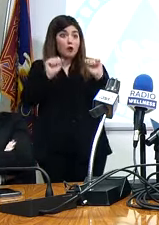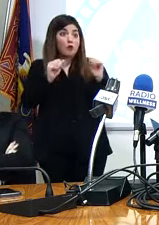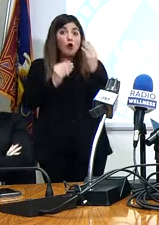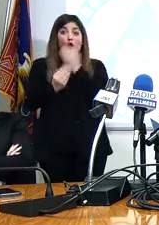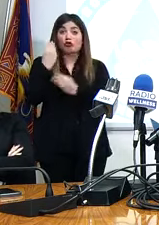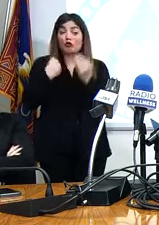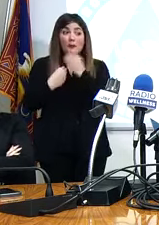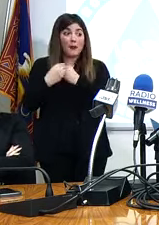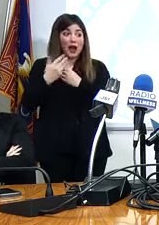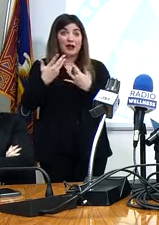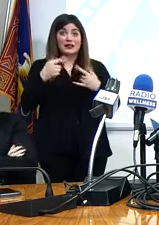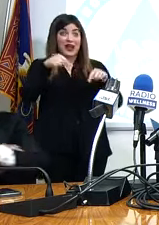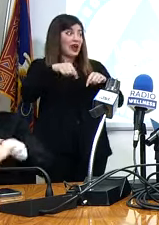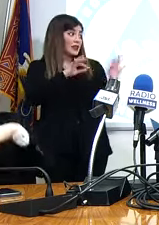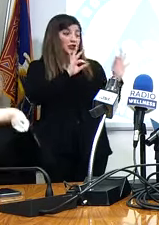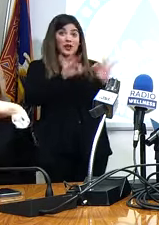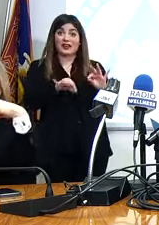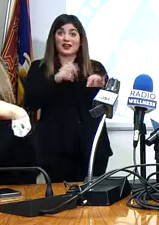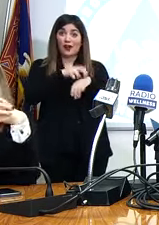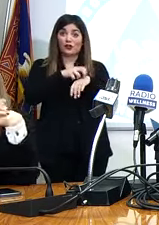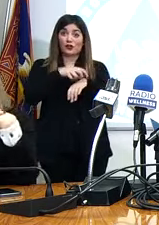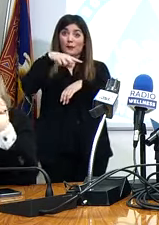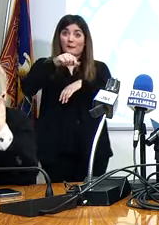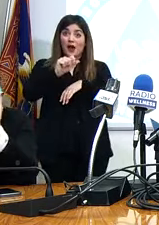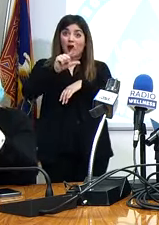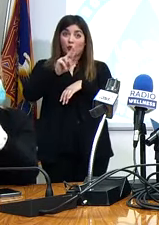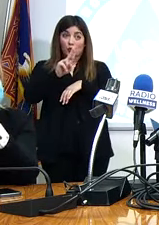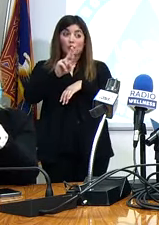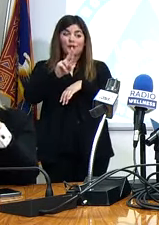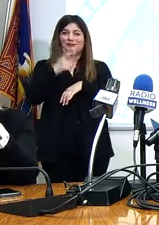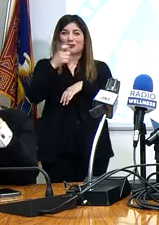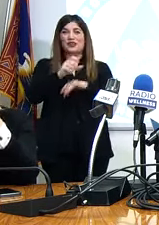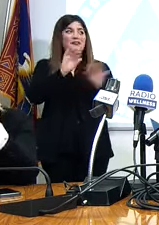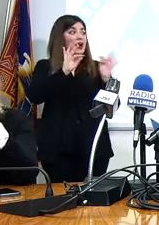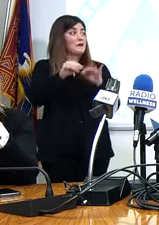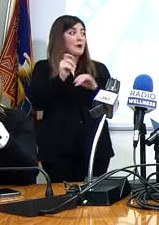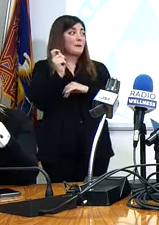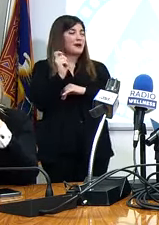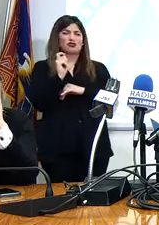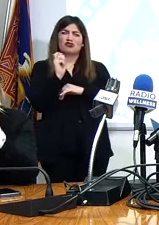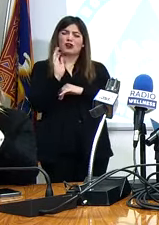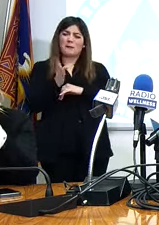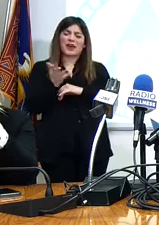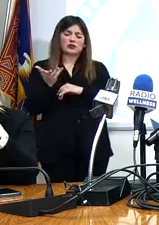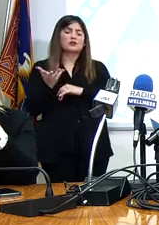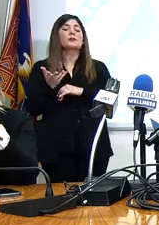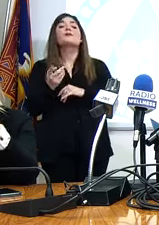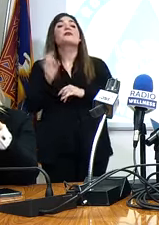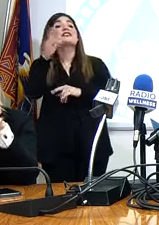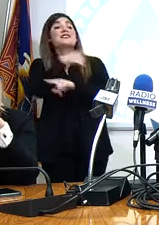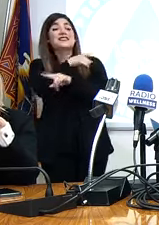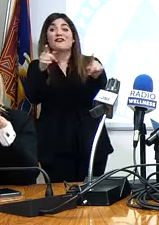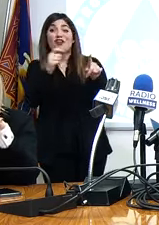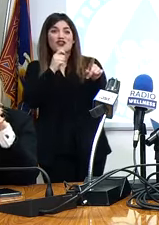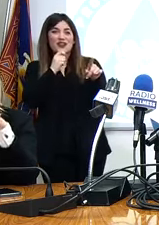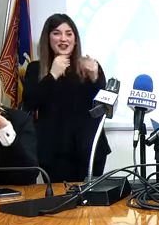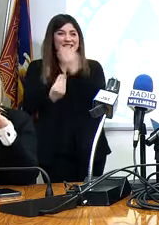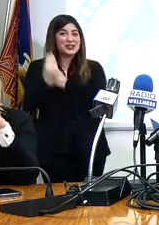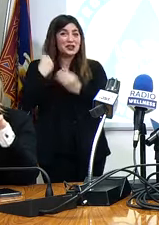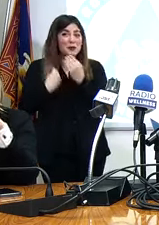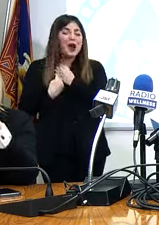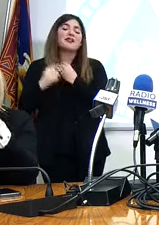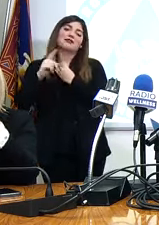Sì, scende, scenderà. Sì, perché arrivava a mezzogiorno e mezzo. Se avete delle domande, poi la giornata del professor Palù la vi